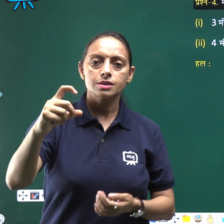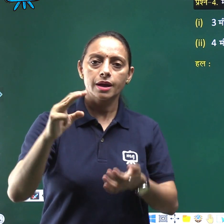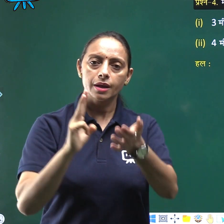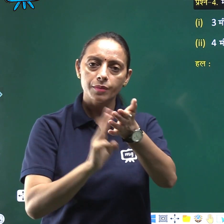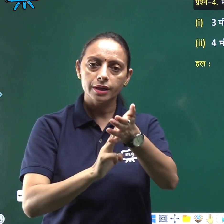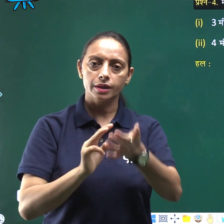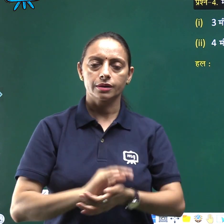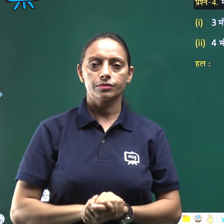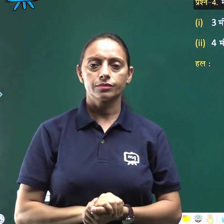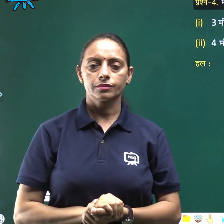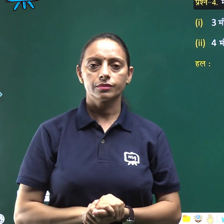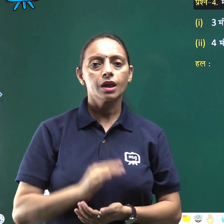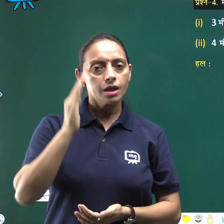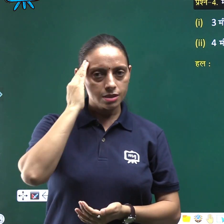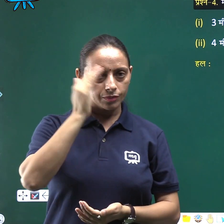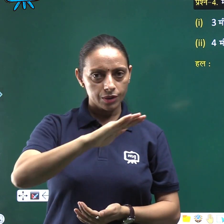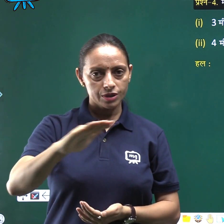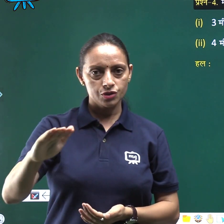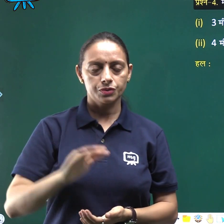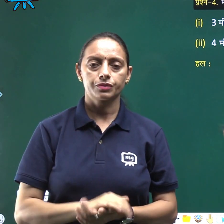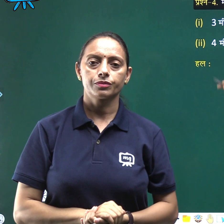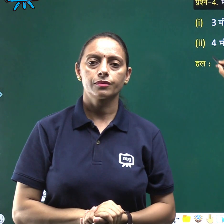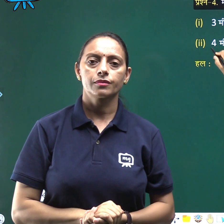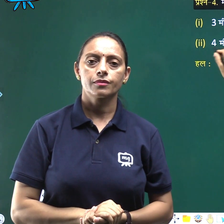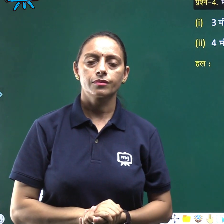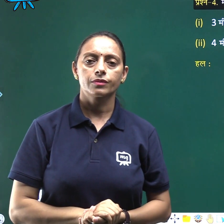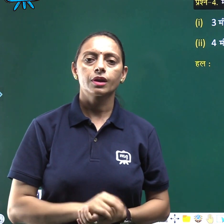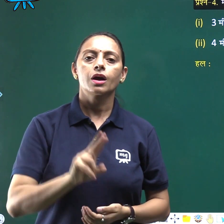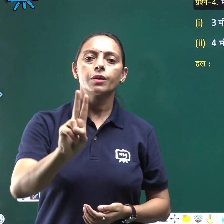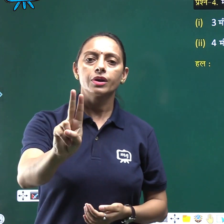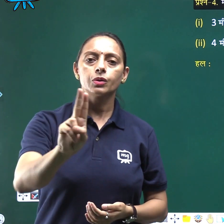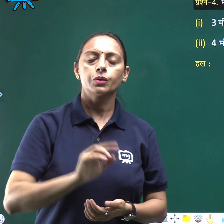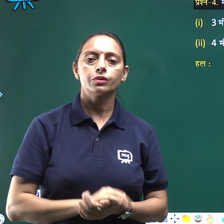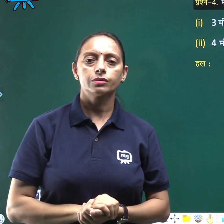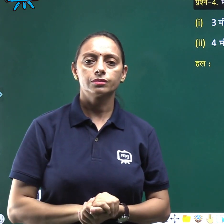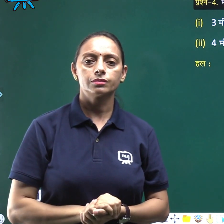3 × 100 = 300 सेंटीमीटर। समझ में आया बच्चों? नंबर 2,